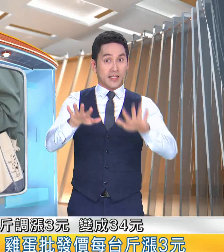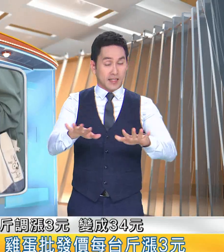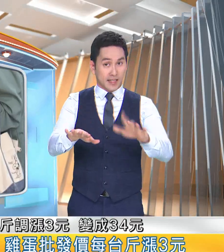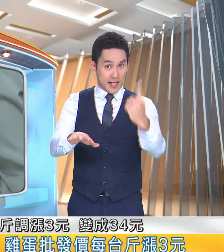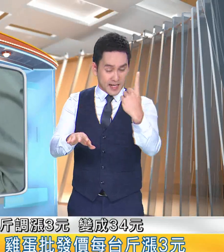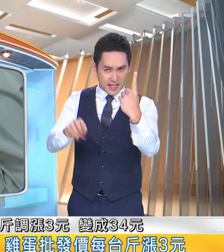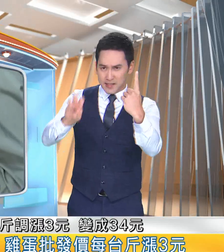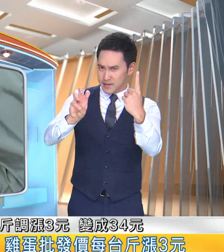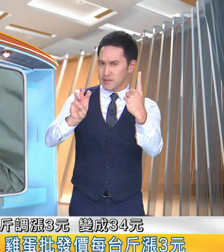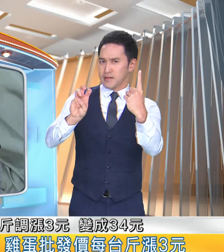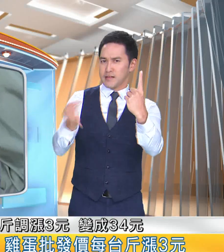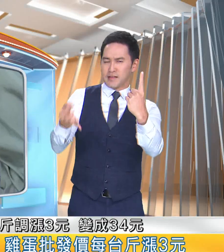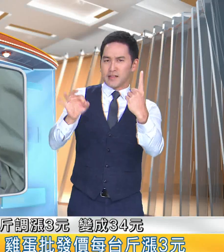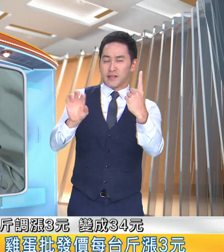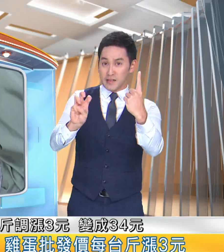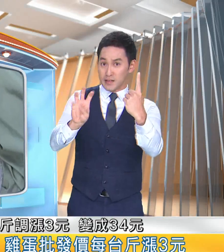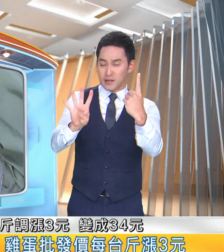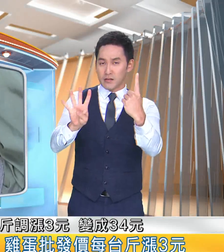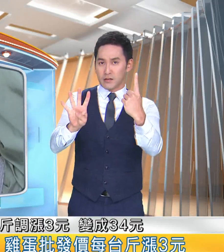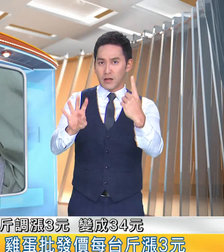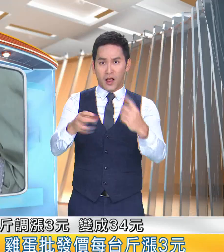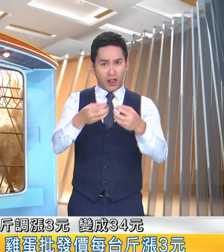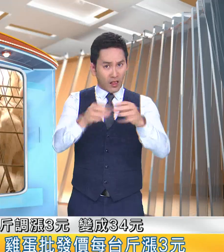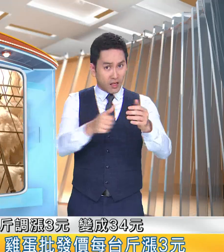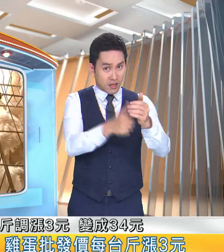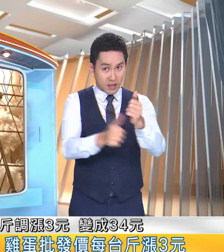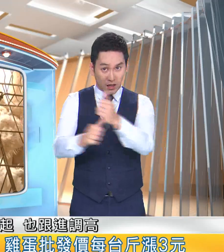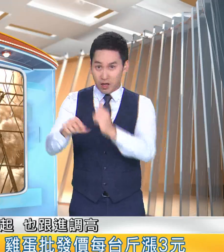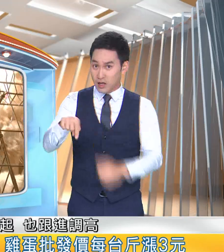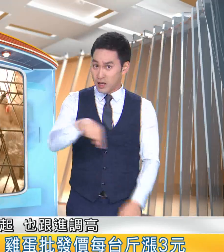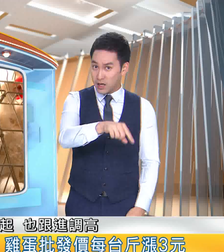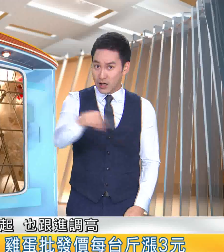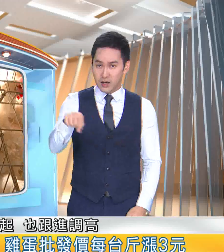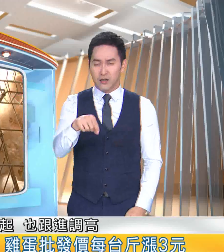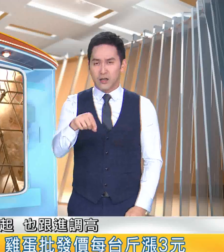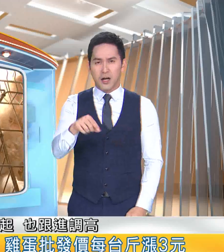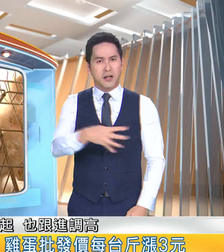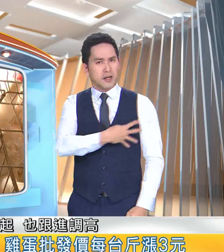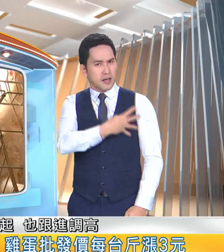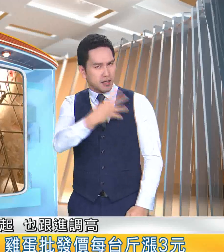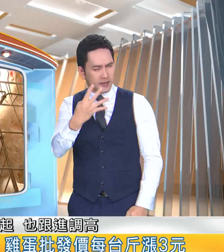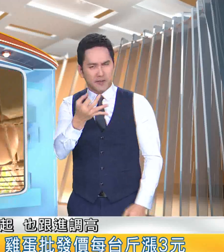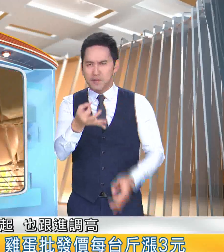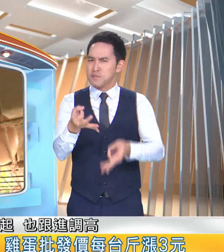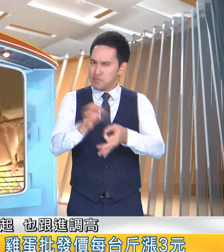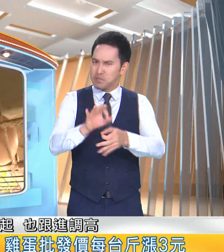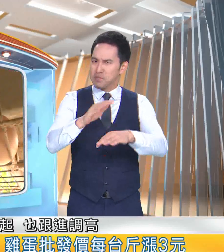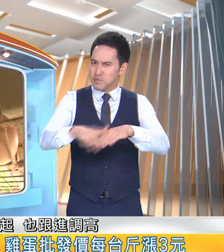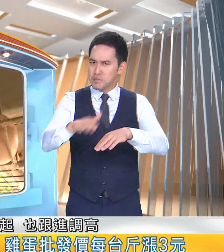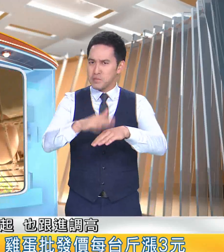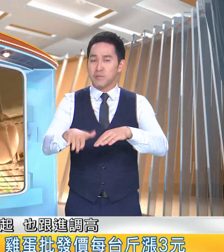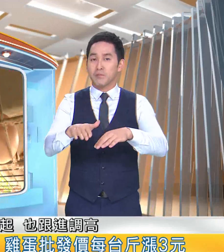涨3元变成34元，产地价格从星期四起也跟进调